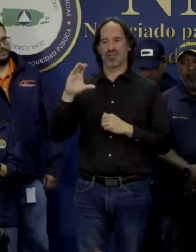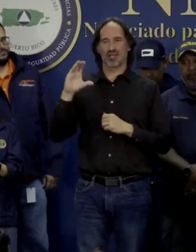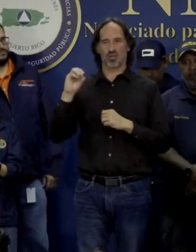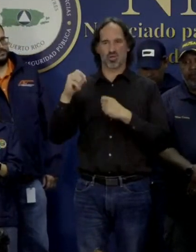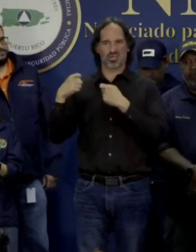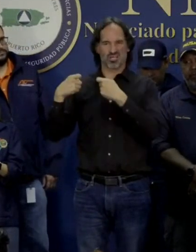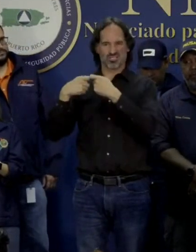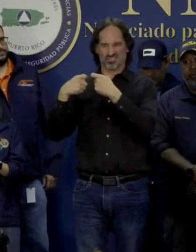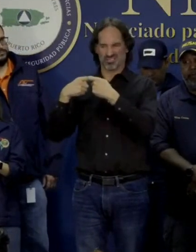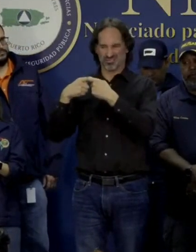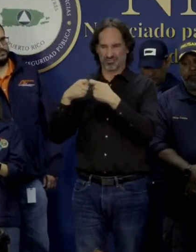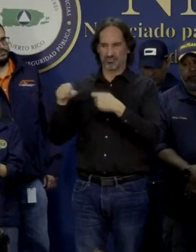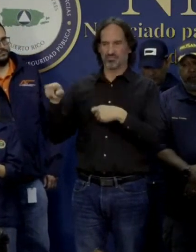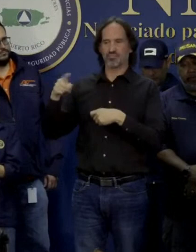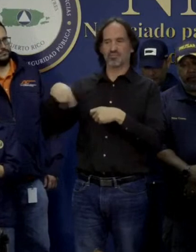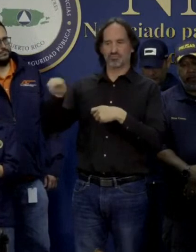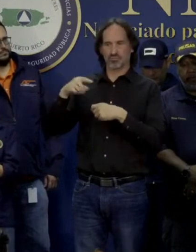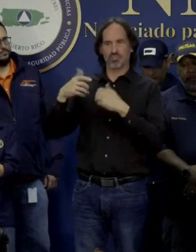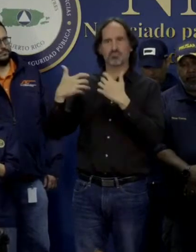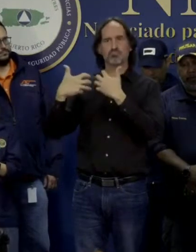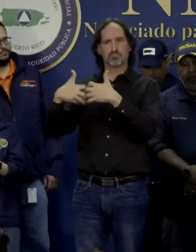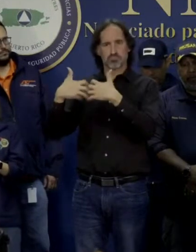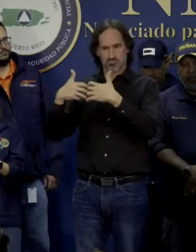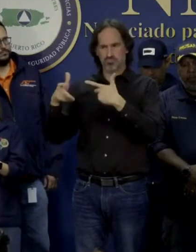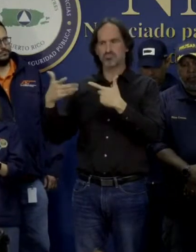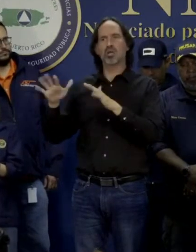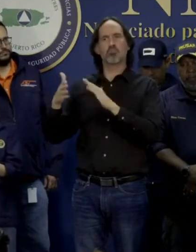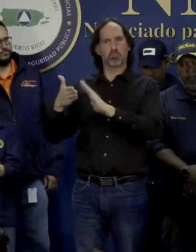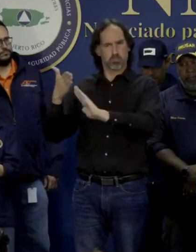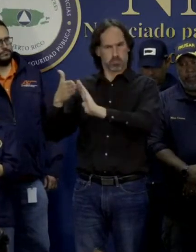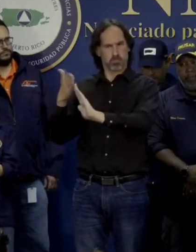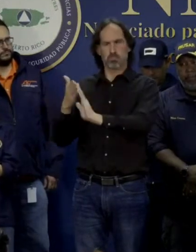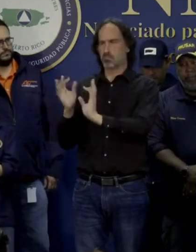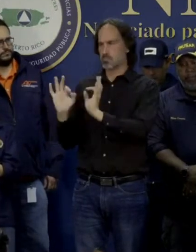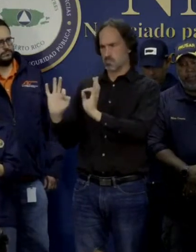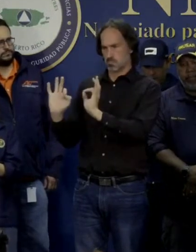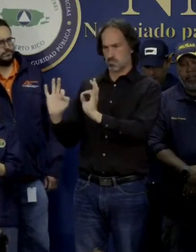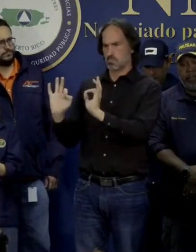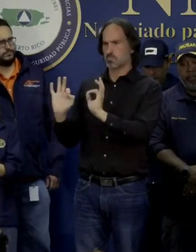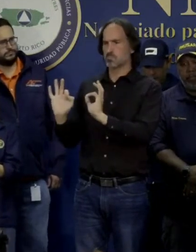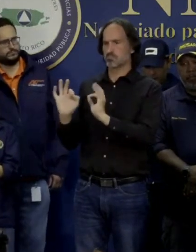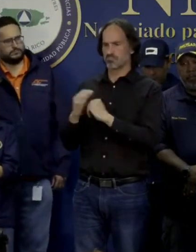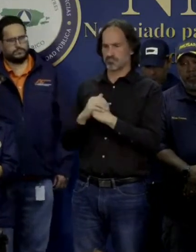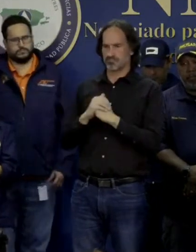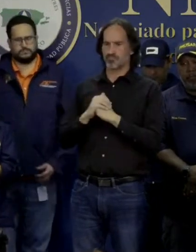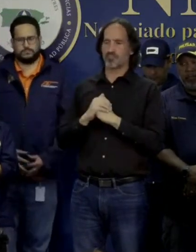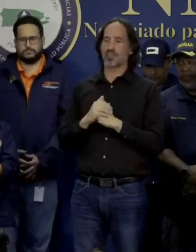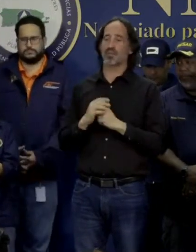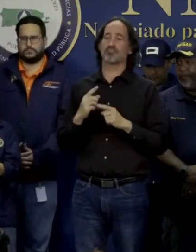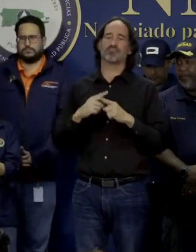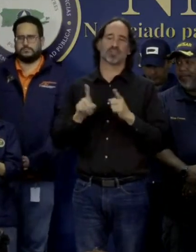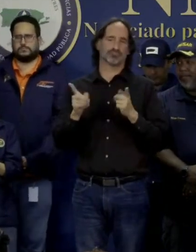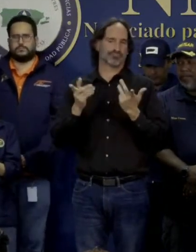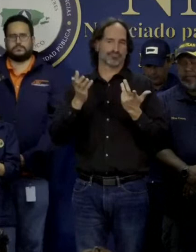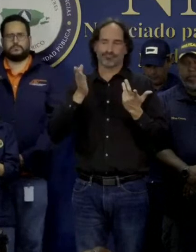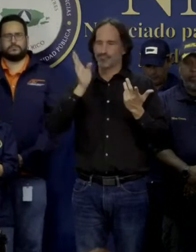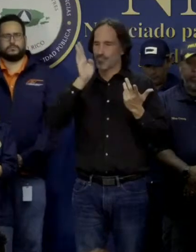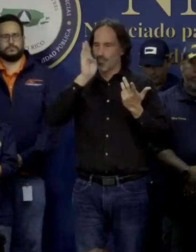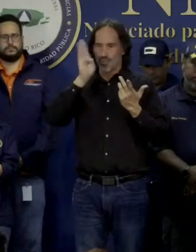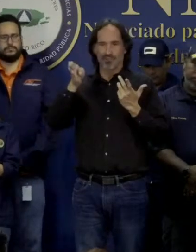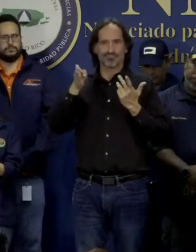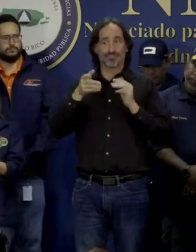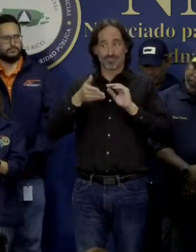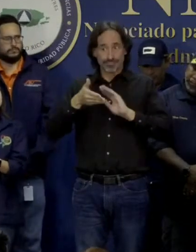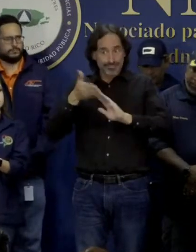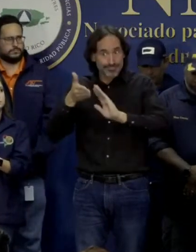de Ecoeléctrica también están disponibles. Lo que quiero decir con esto es que va a haber producción o generación de energía según el sistema se